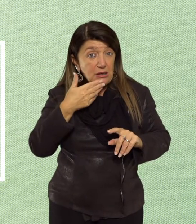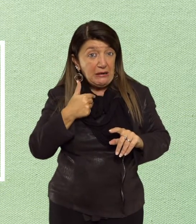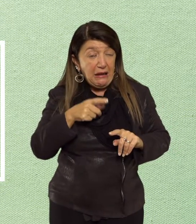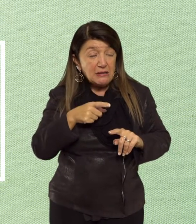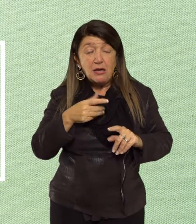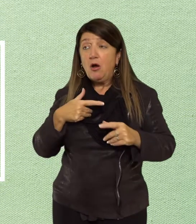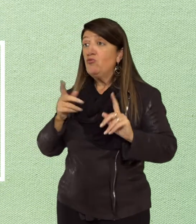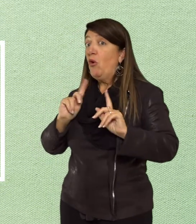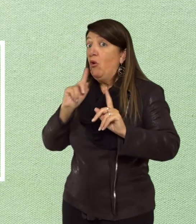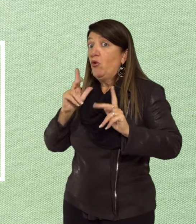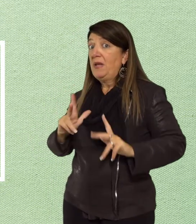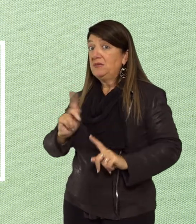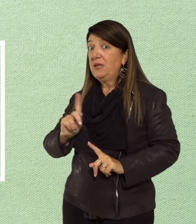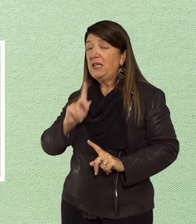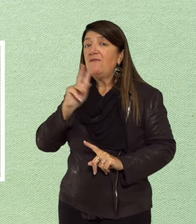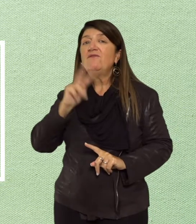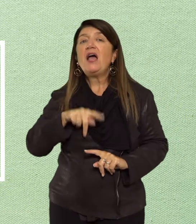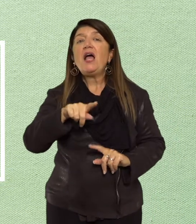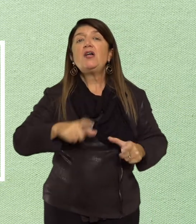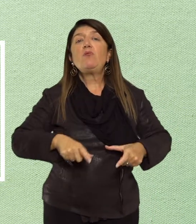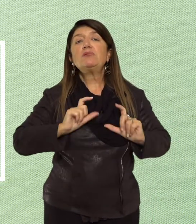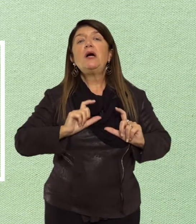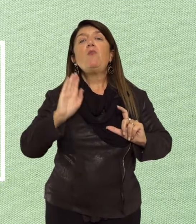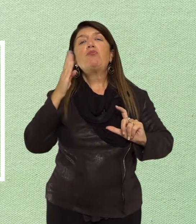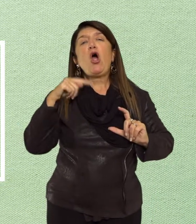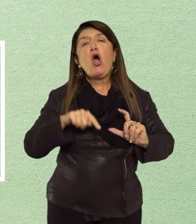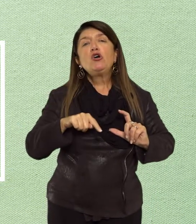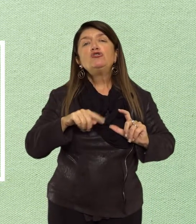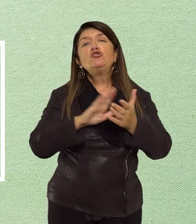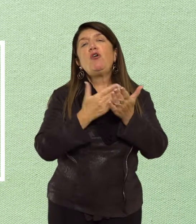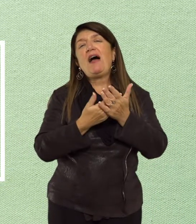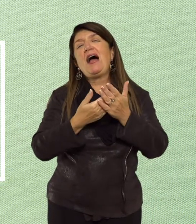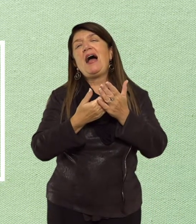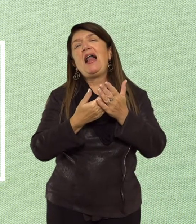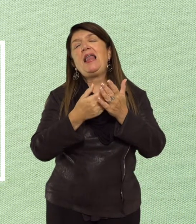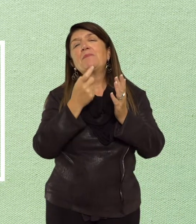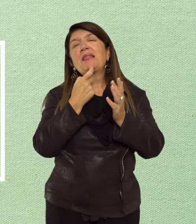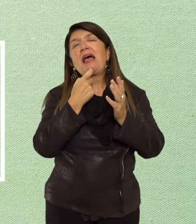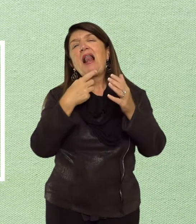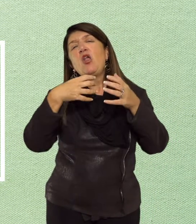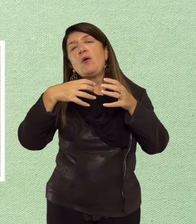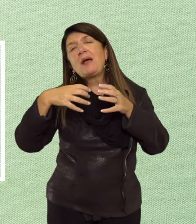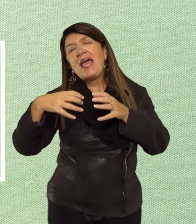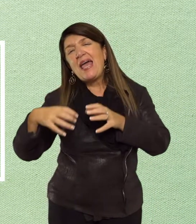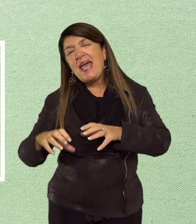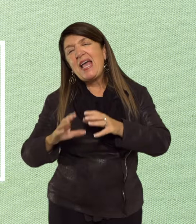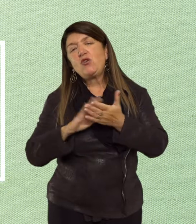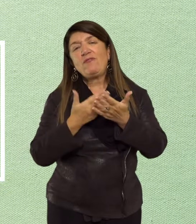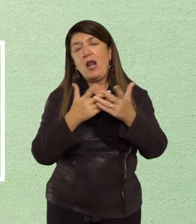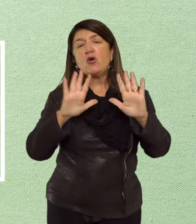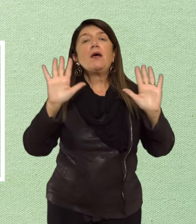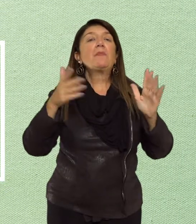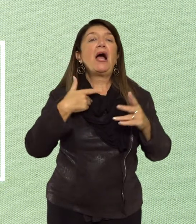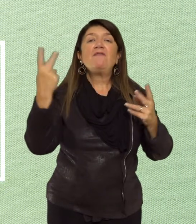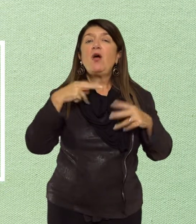che in realtà è il metallo meno prezioso tra quelli che ho vinto, però è in una gara nella quale quando sono partita per il